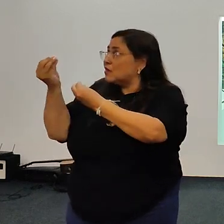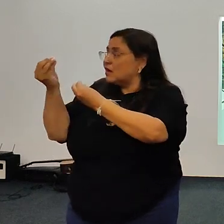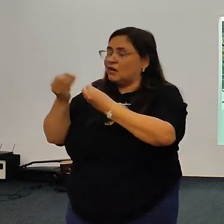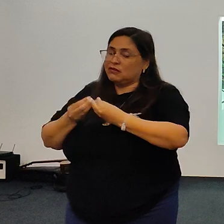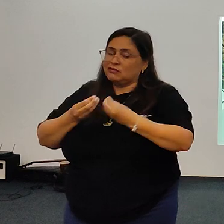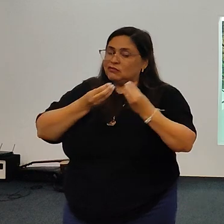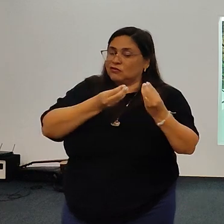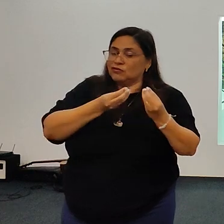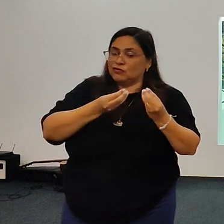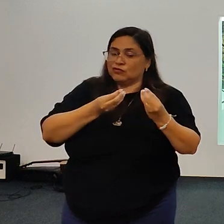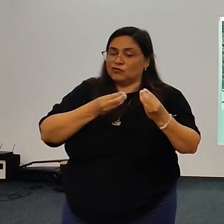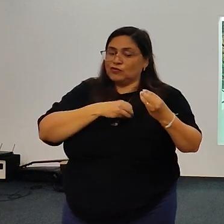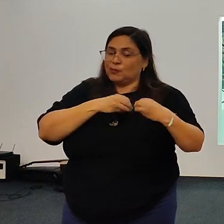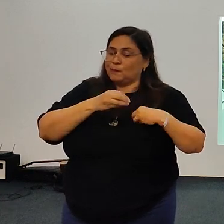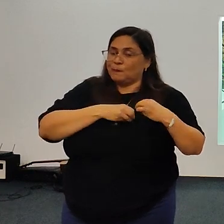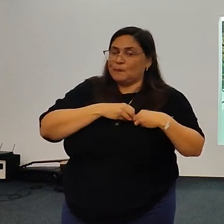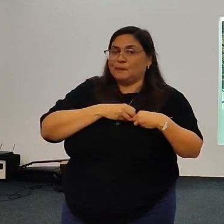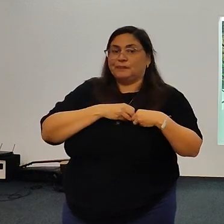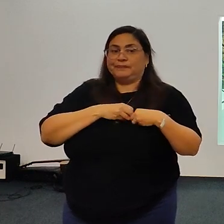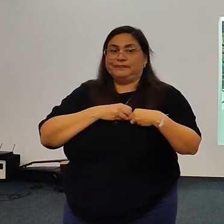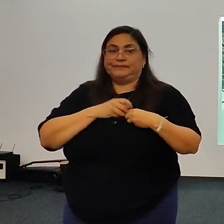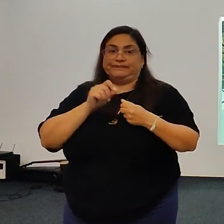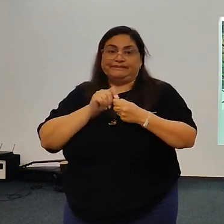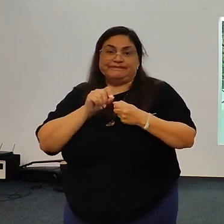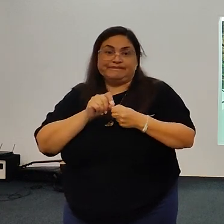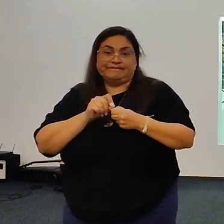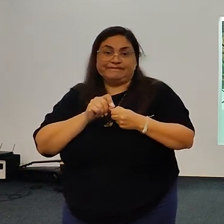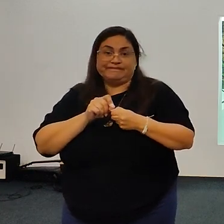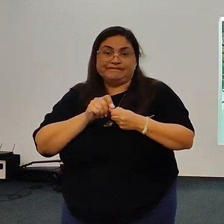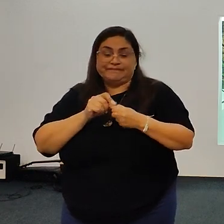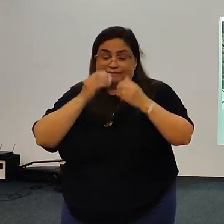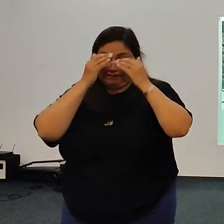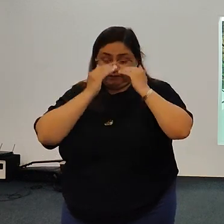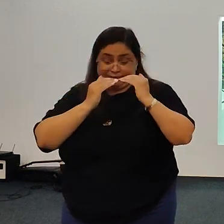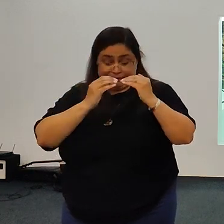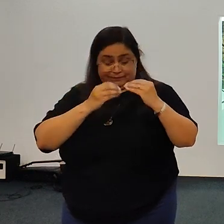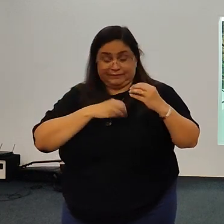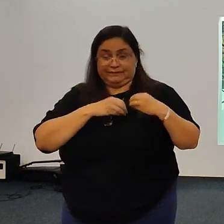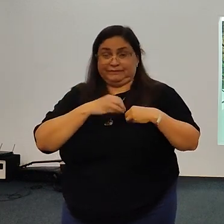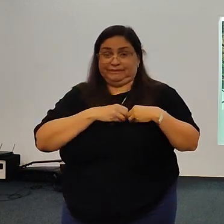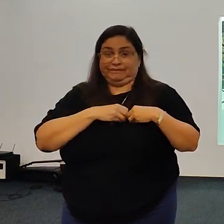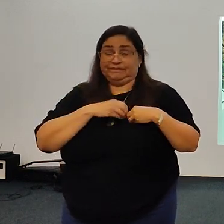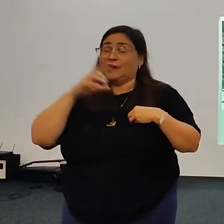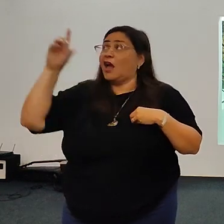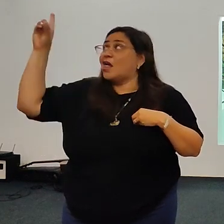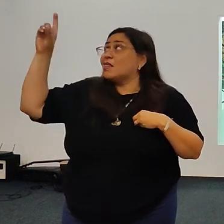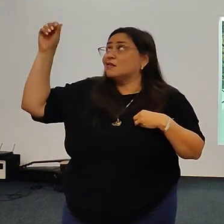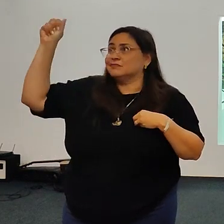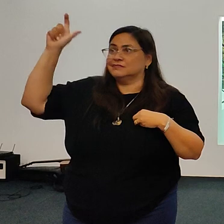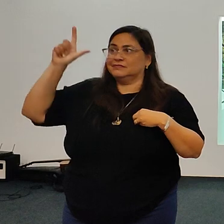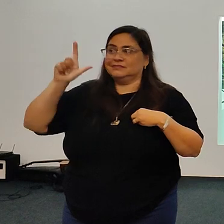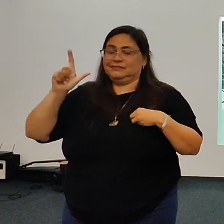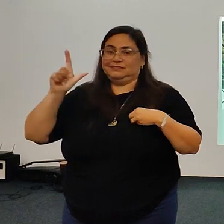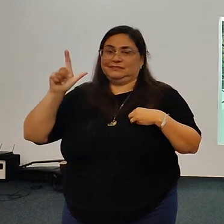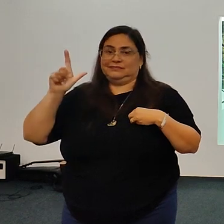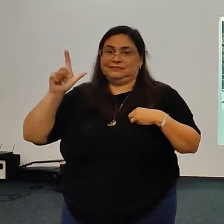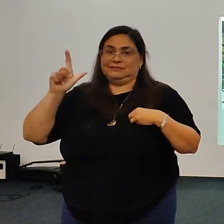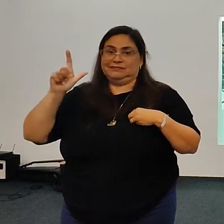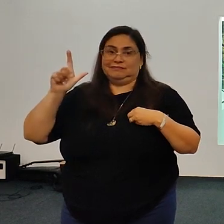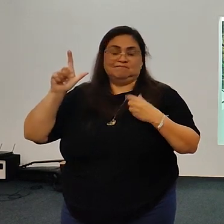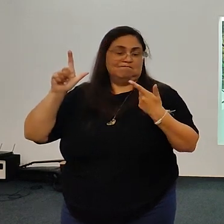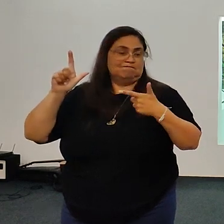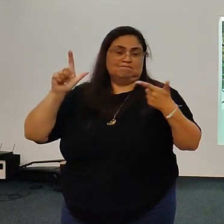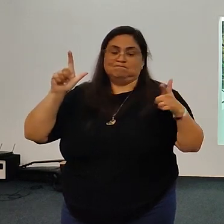não consegue deixar os seus pecados para trás? Lembre-se, Deus é luz, e nele